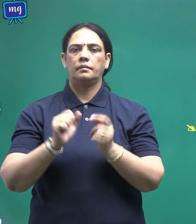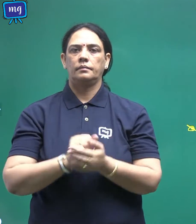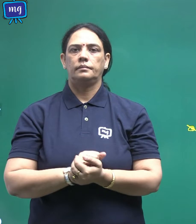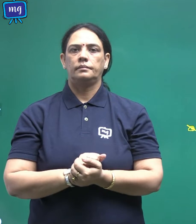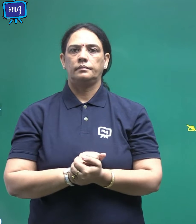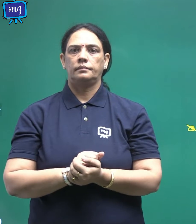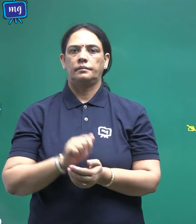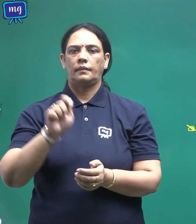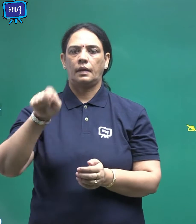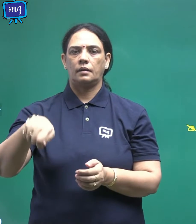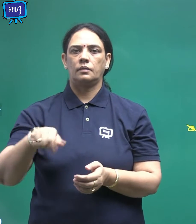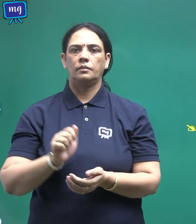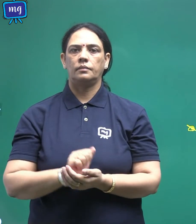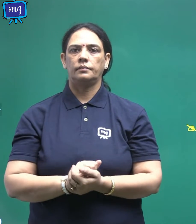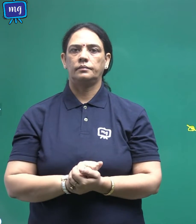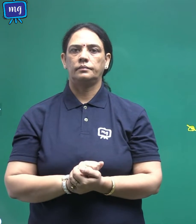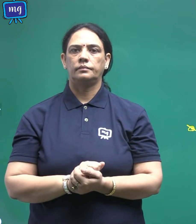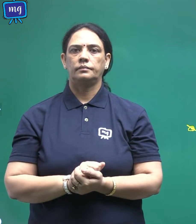है तो